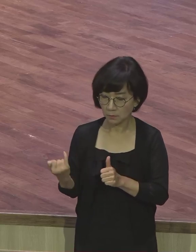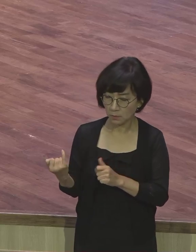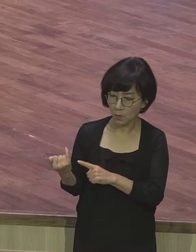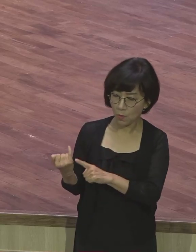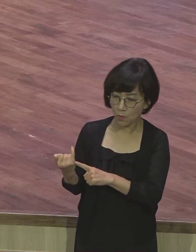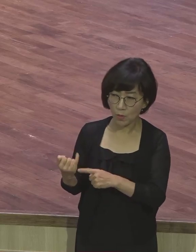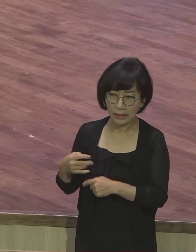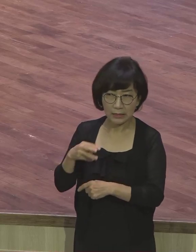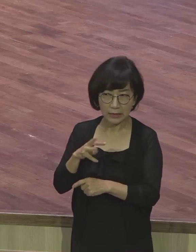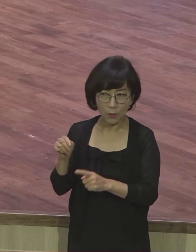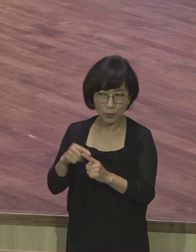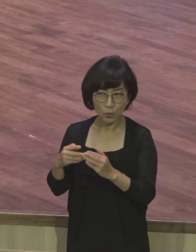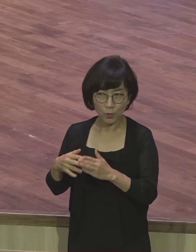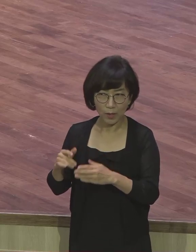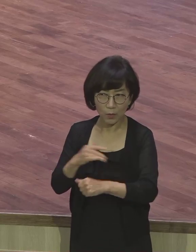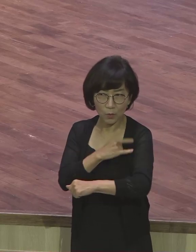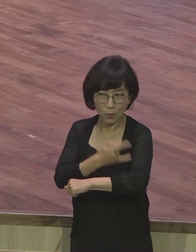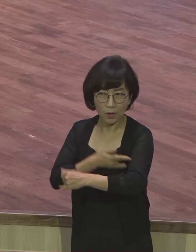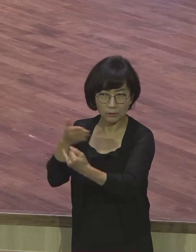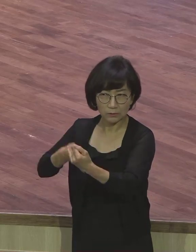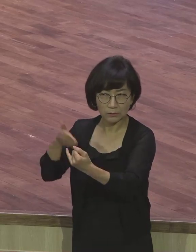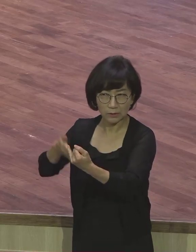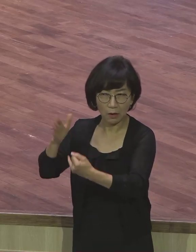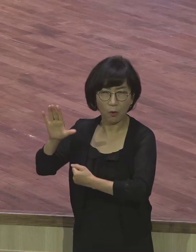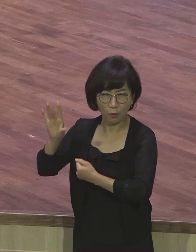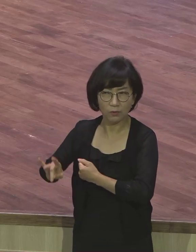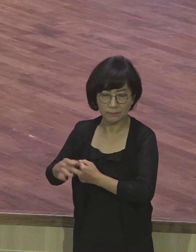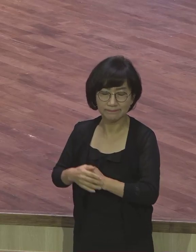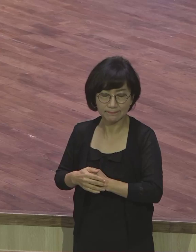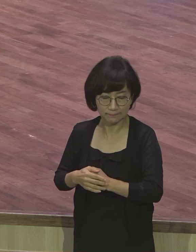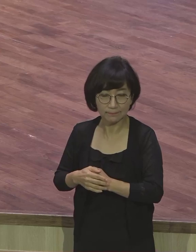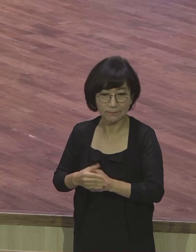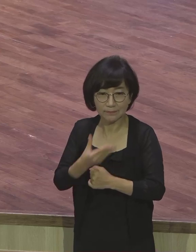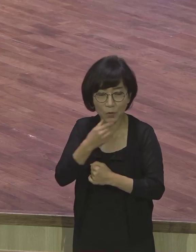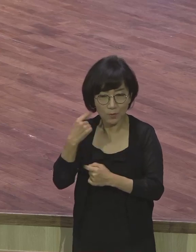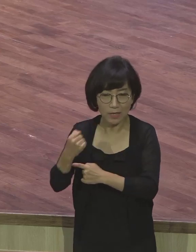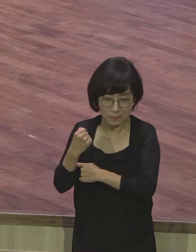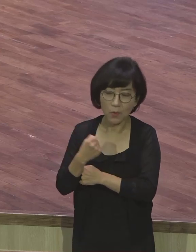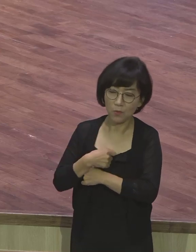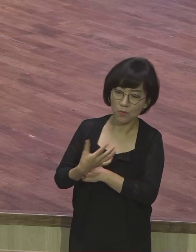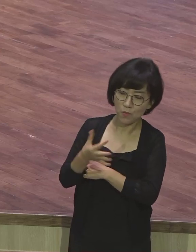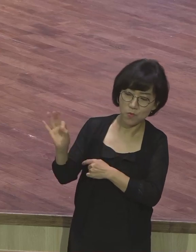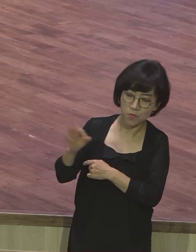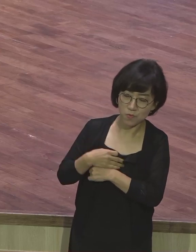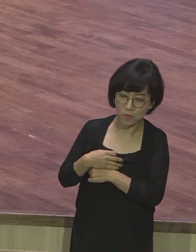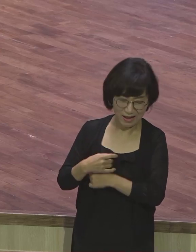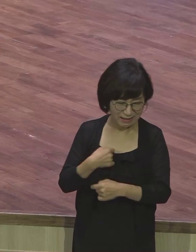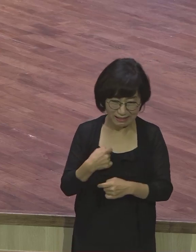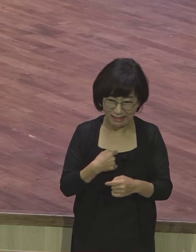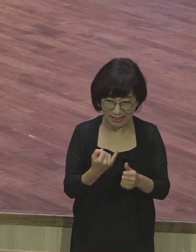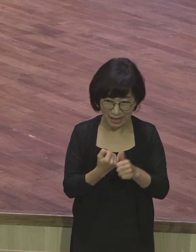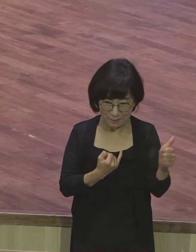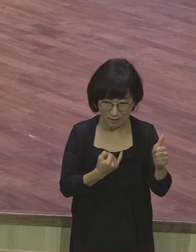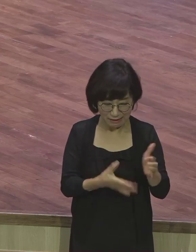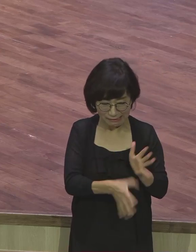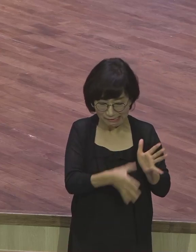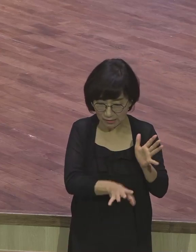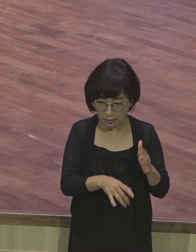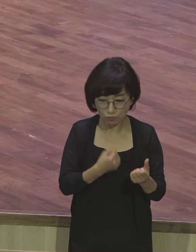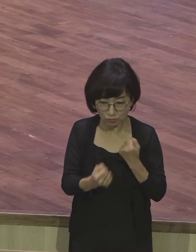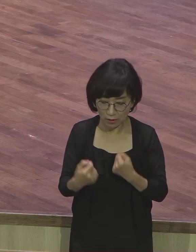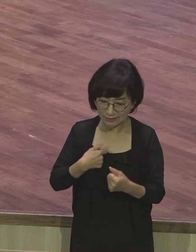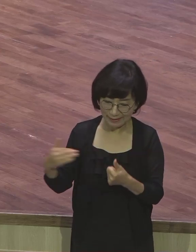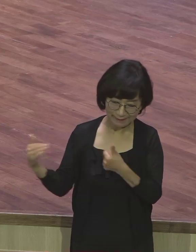예원교회 근사란 말이 맞구나. 정말로 복음이란 것이 대단하구나. 내가 이렇게 사는데도 전혀